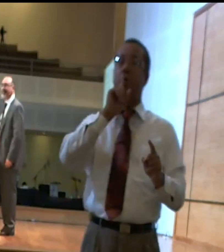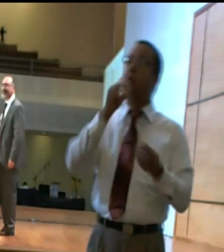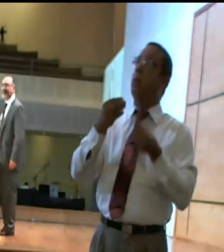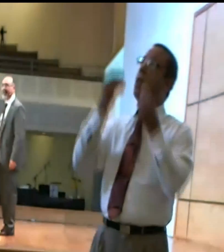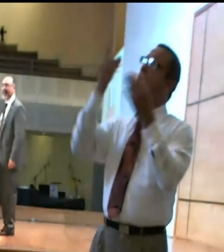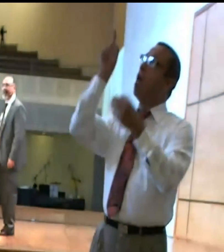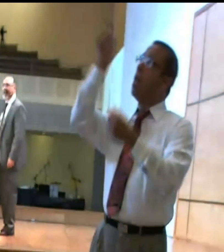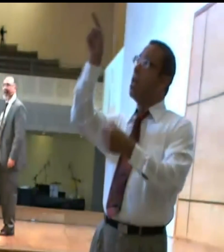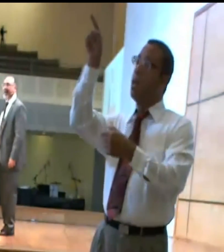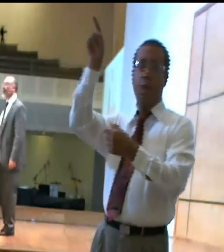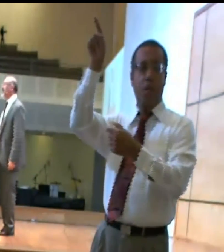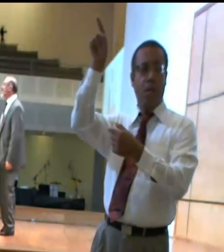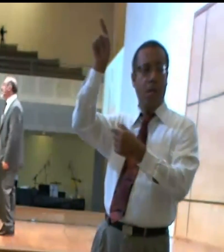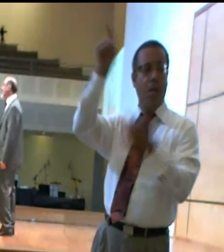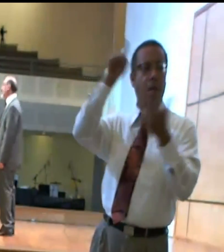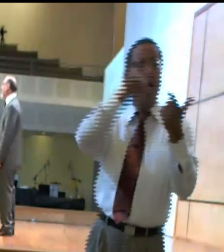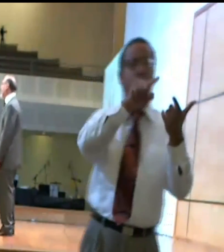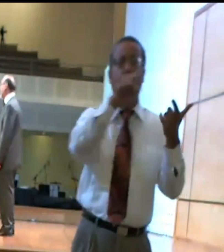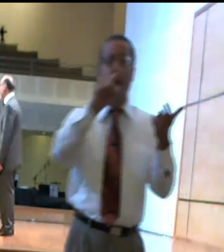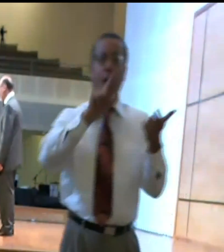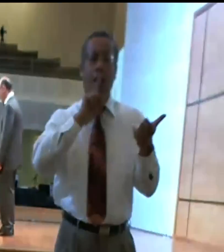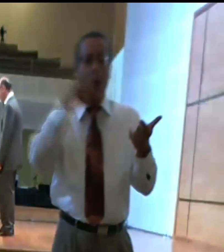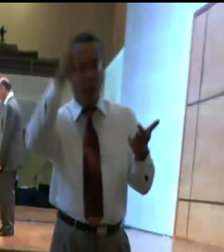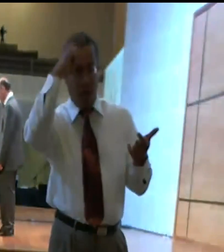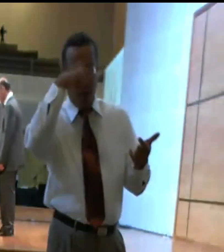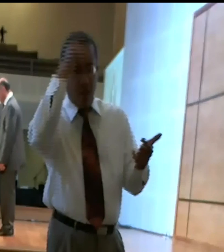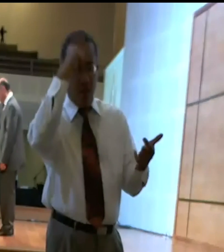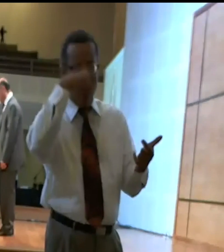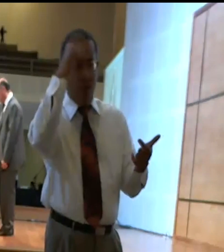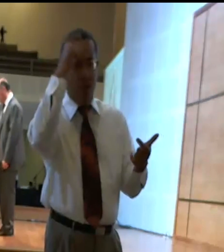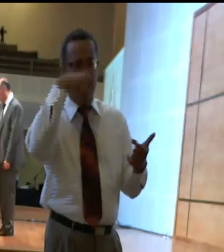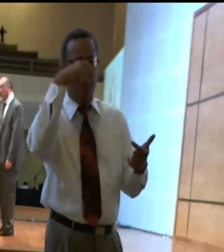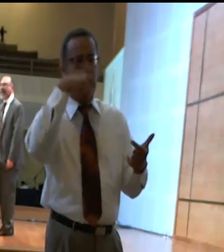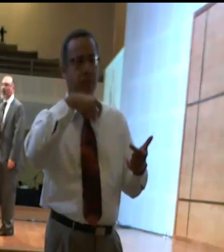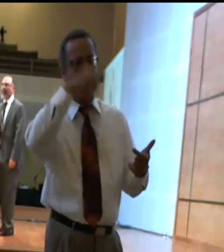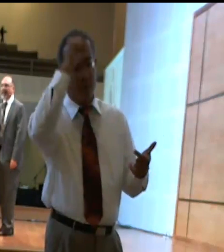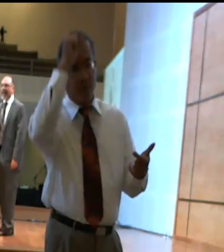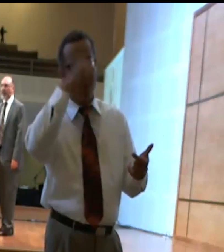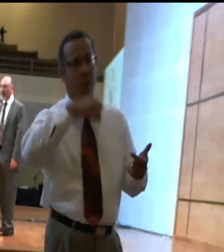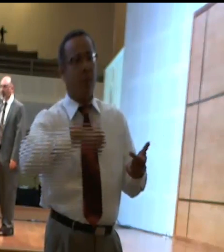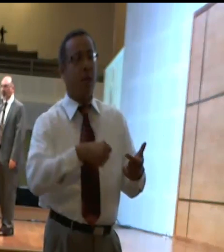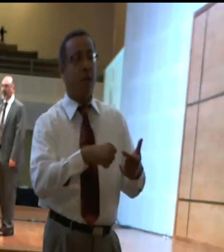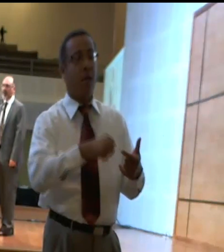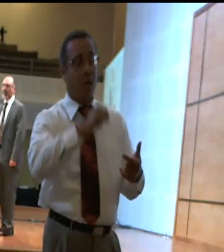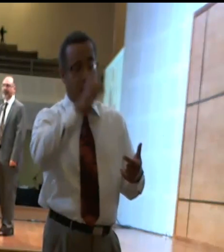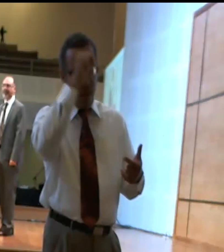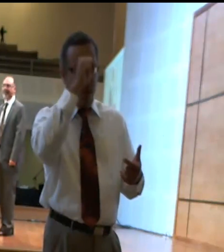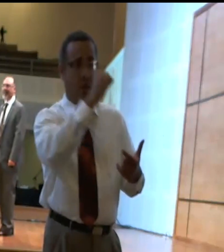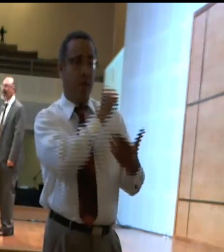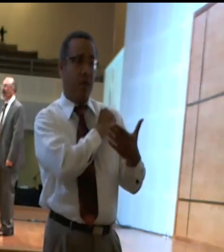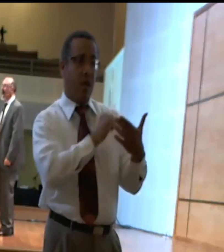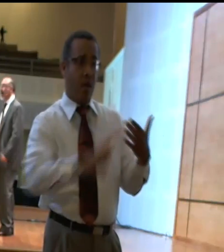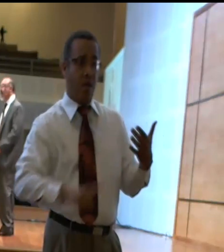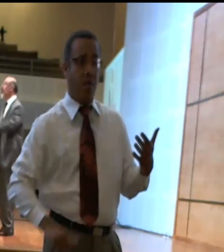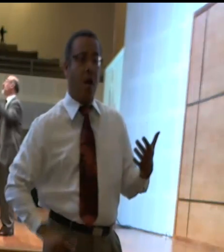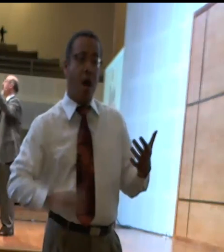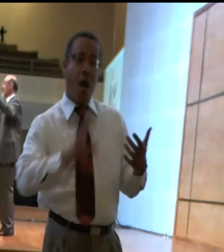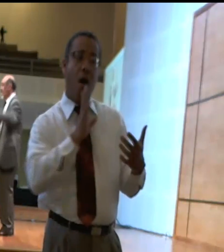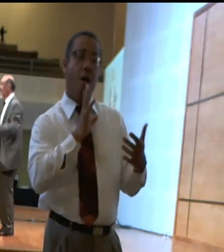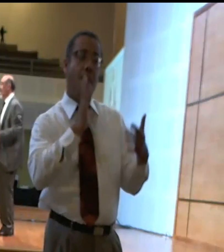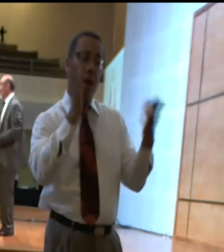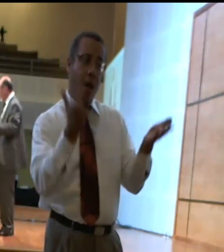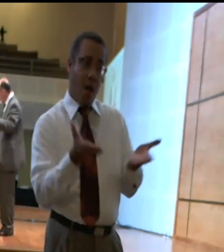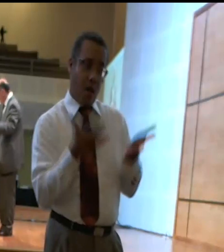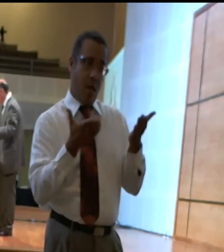Dios. Hermanos, ese es el tipo de sabiduría que Salomón está recomendando en nuestro texto. Ahora, hay